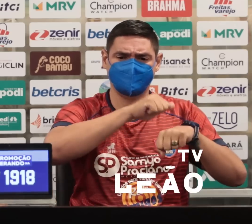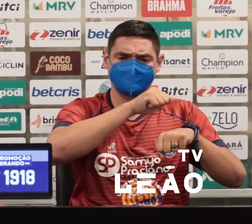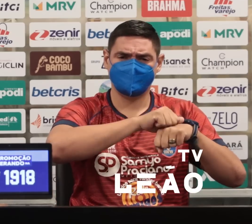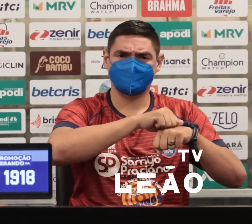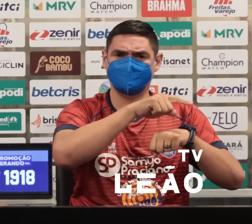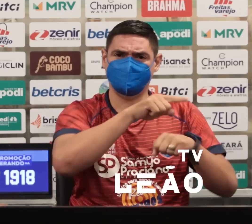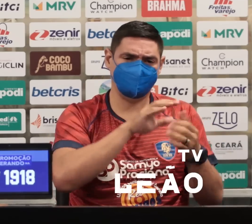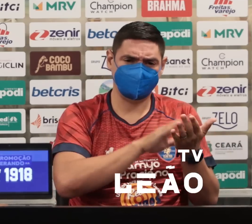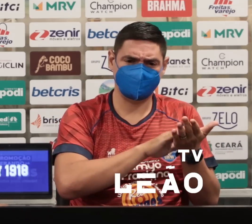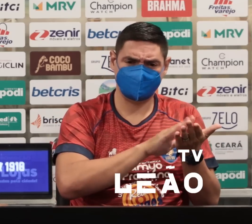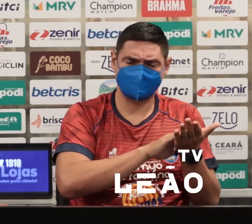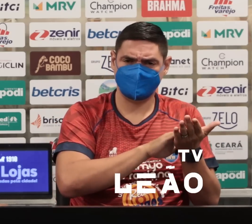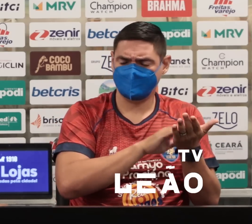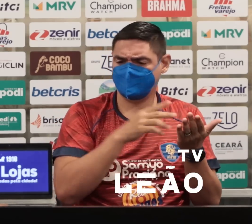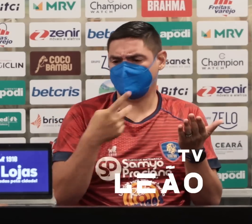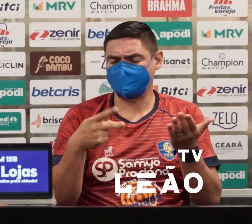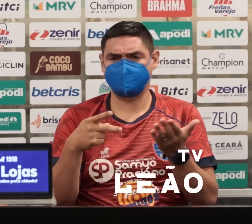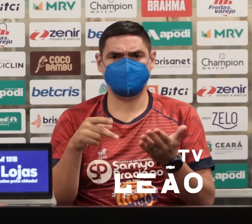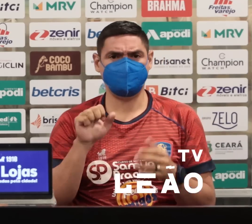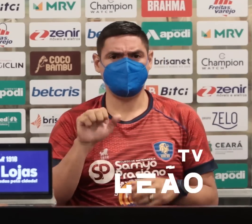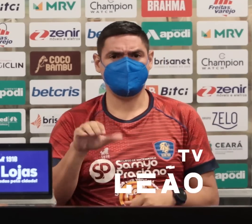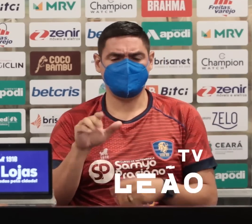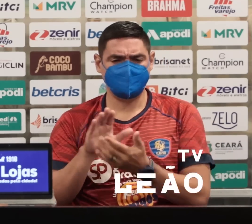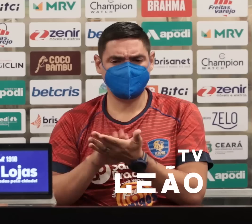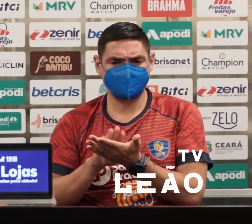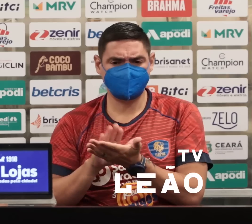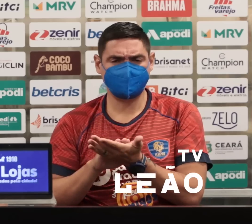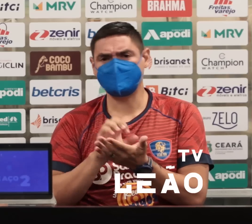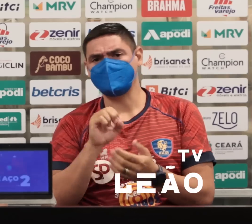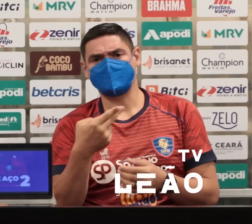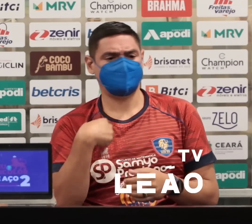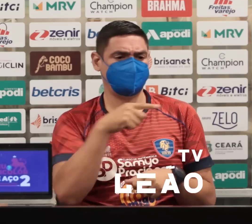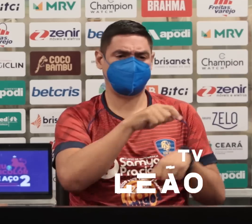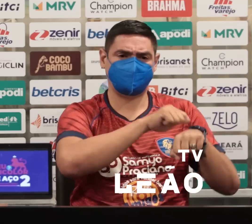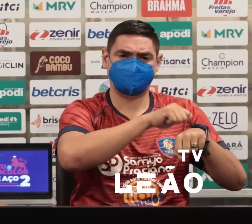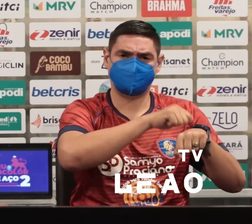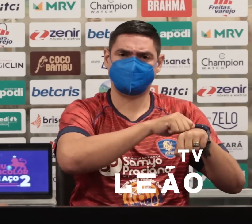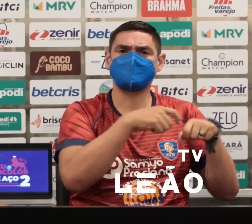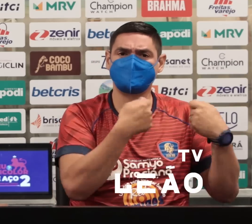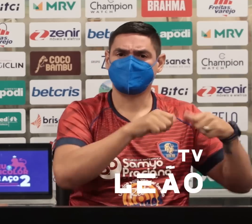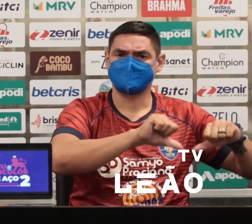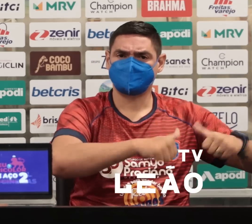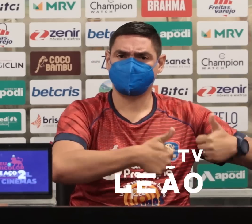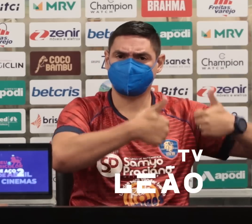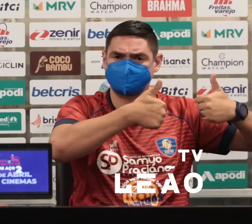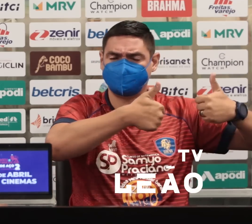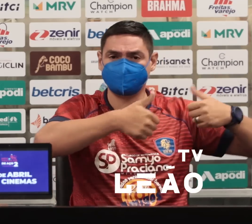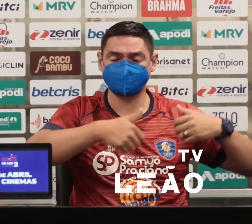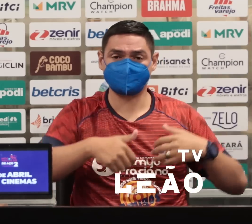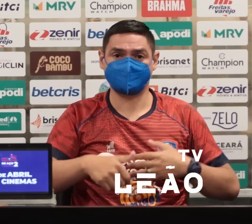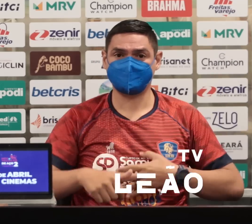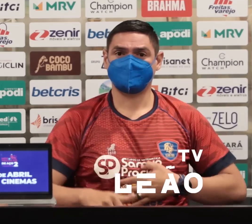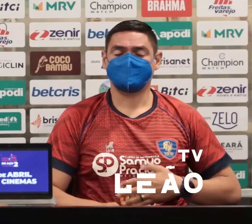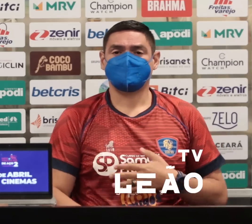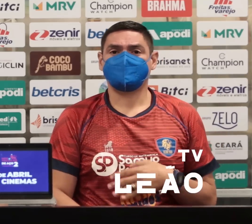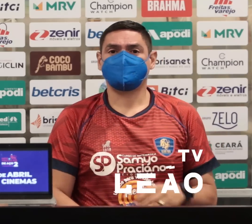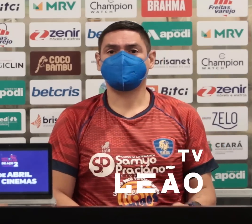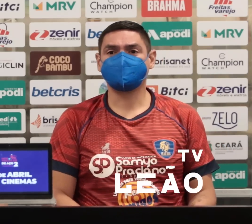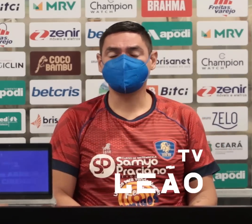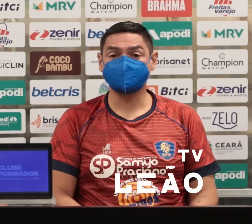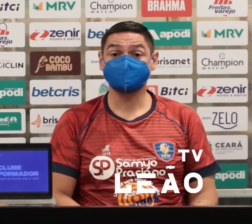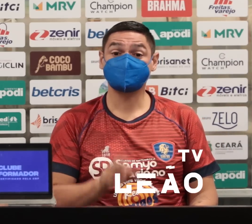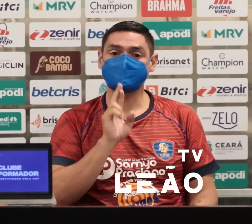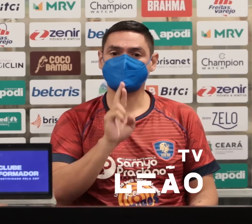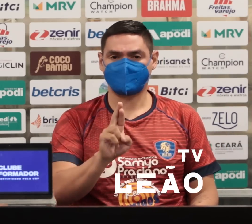pouco futebol, poderia ter jogado mais e sair vencedor? Yo creo que no encontramos, me enfoco más en la